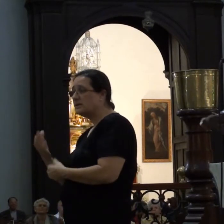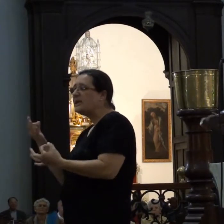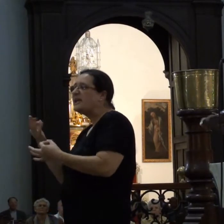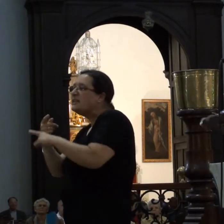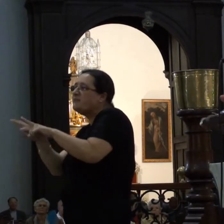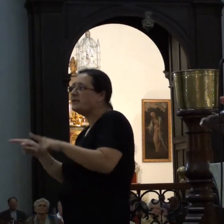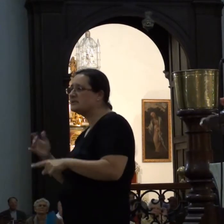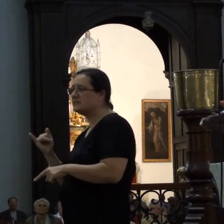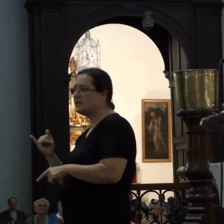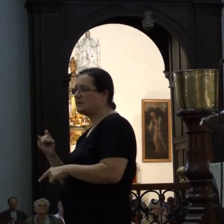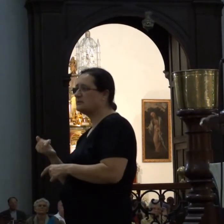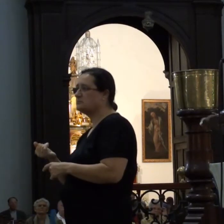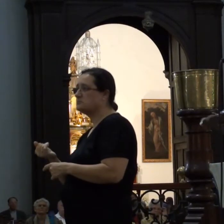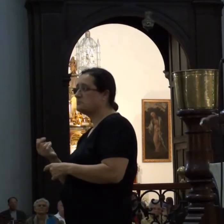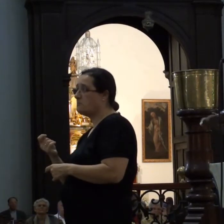diferencia